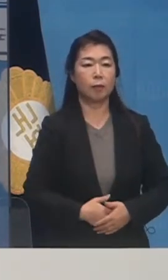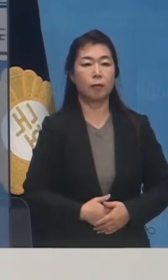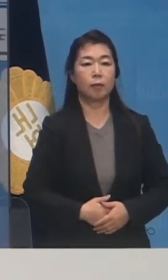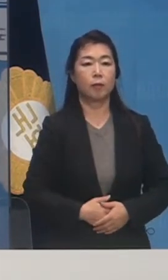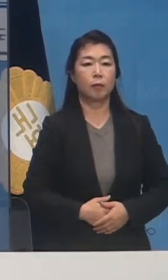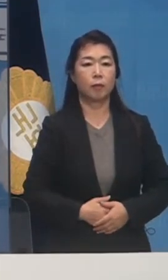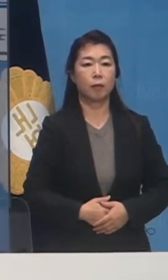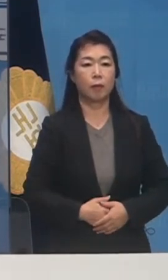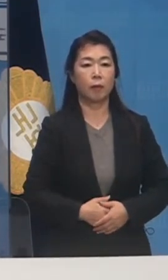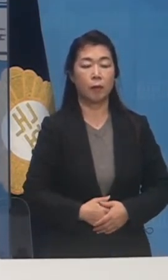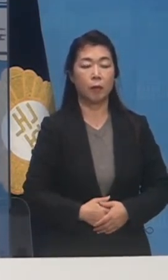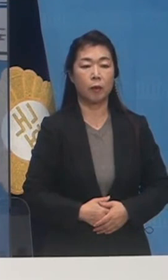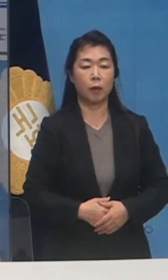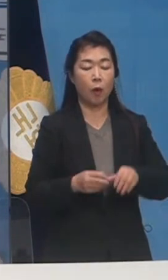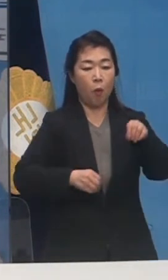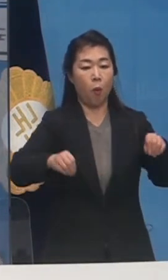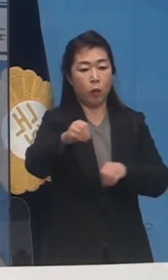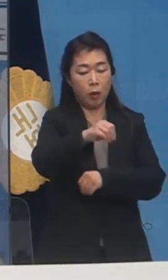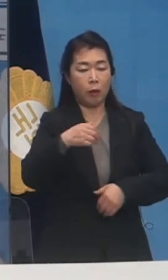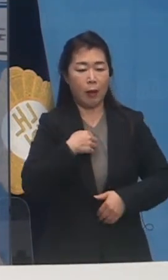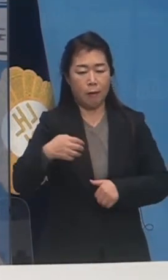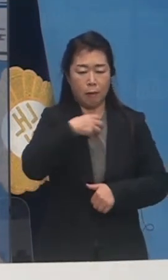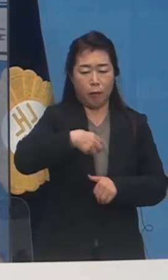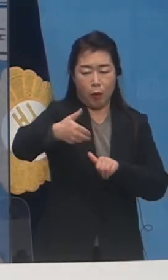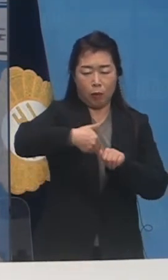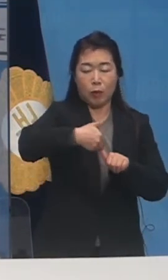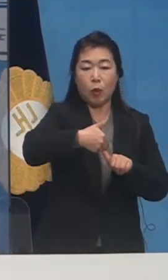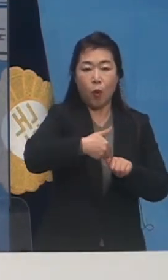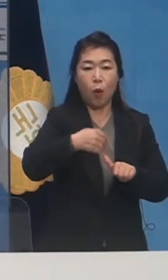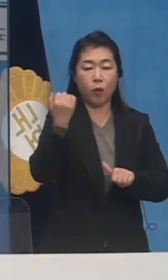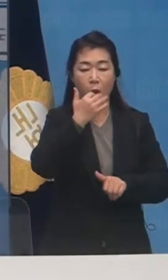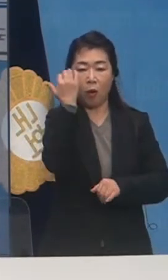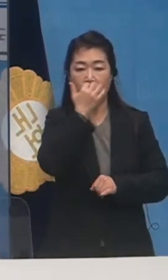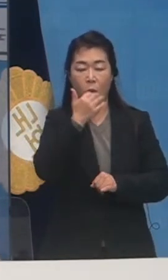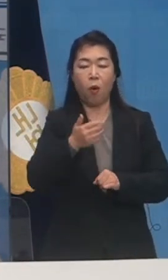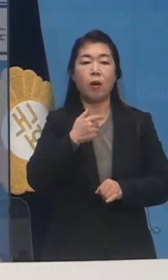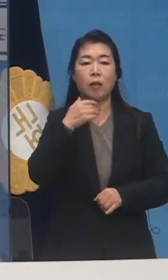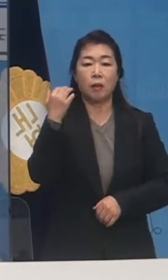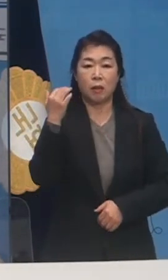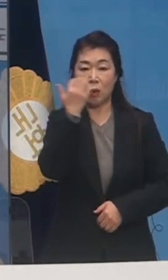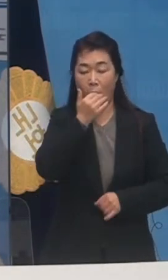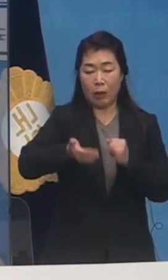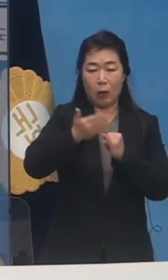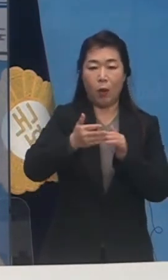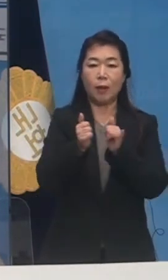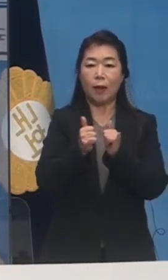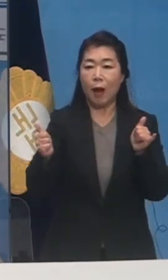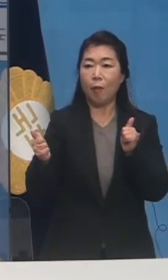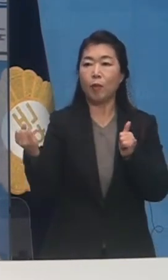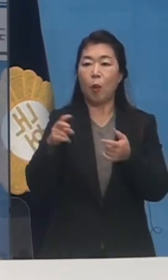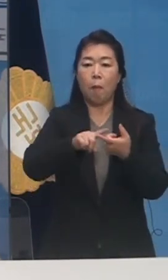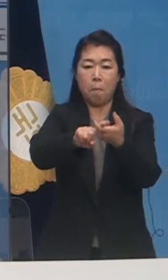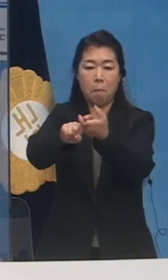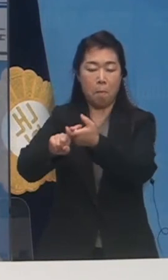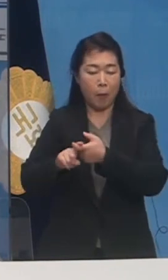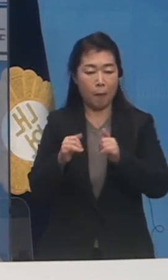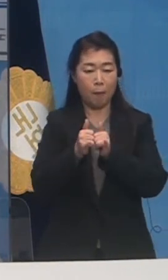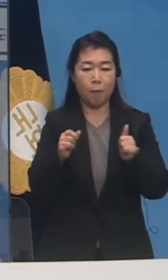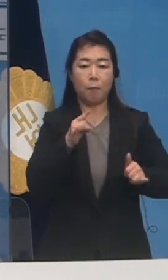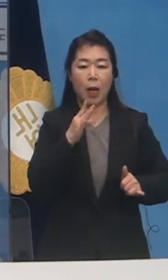없었습니다. 오히려 저를 괴롭히고 성희롱한 사람들과 그 주위 사람들의